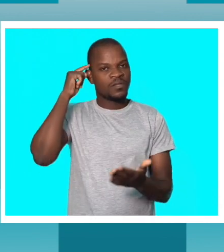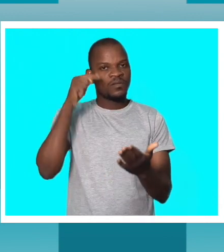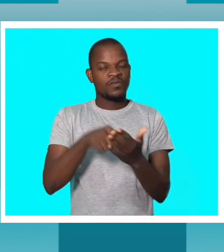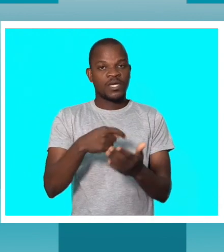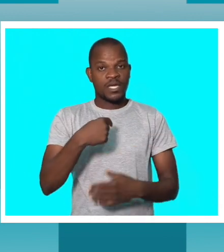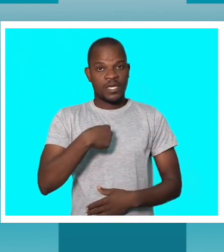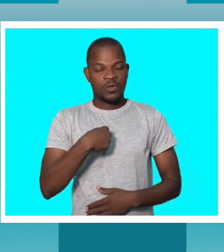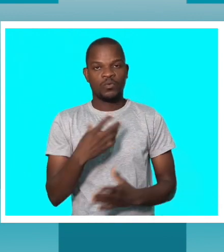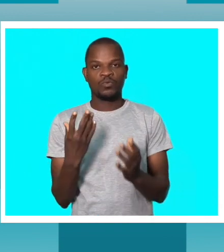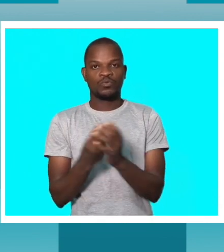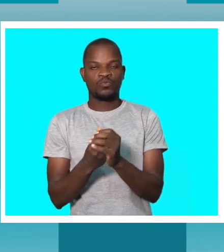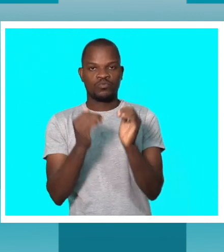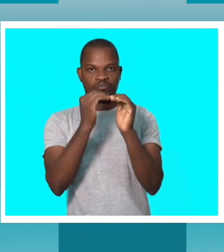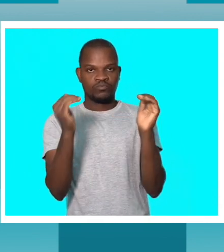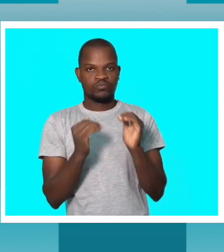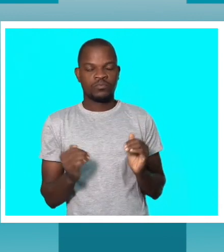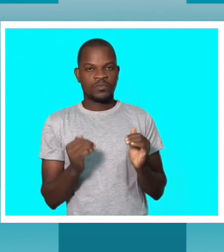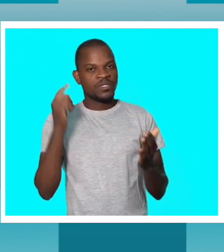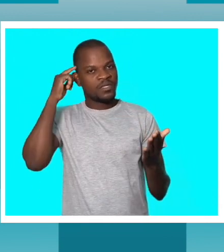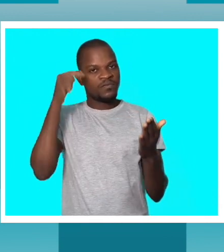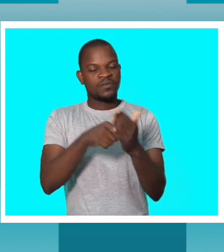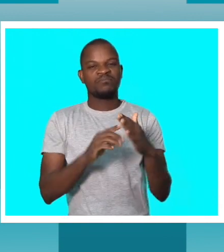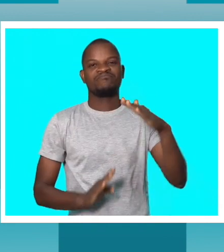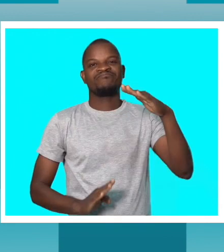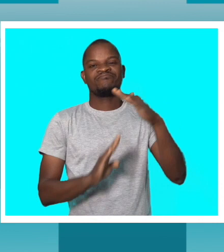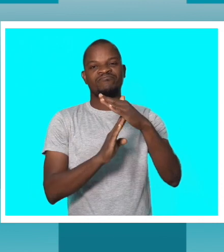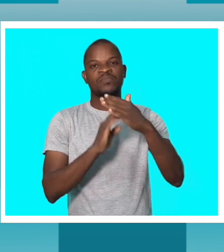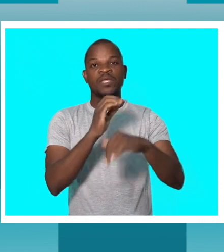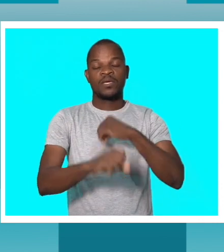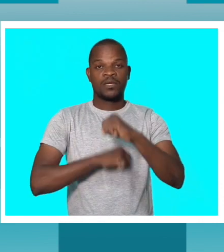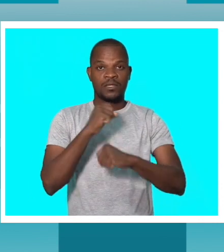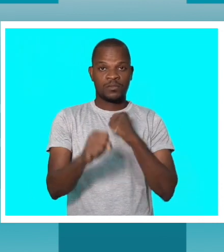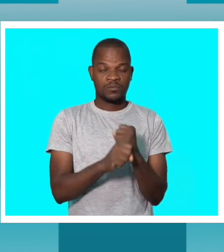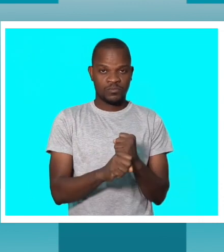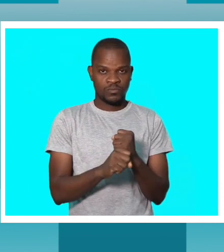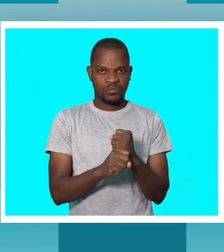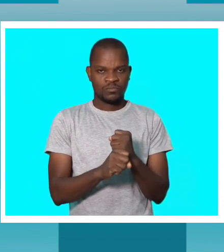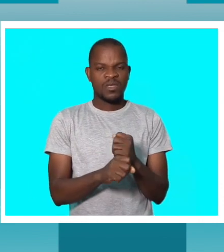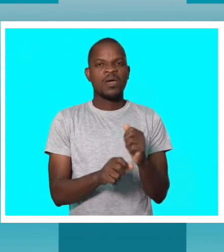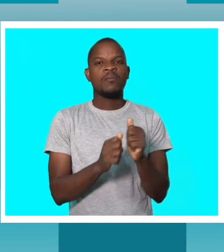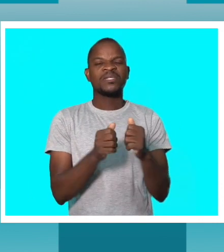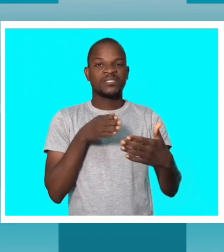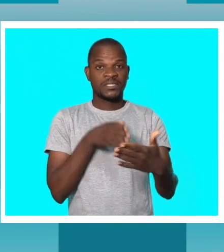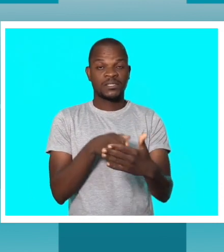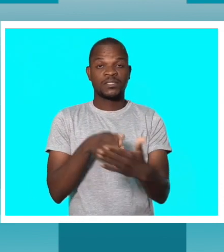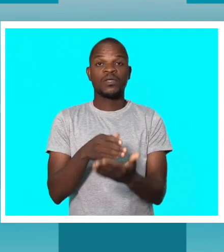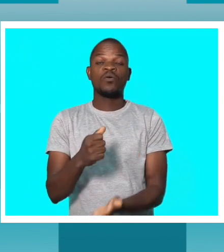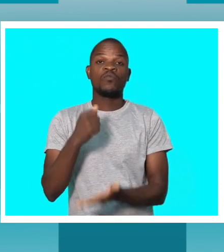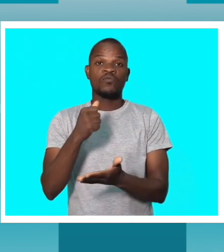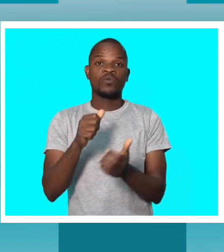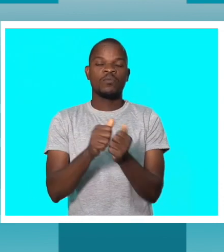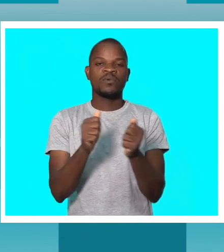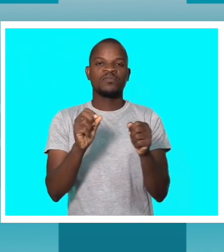meu elenco já estávamos fora do mandato e, por razões de dificuldades financeiras, não